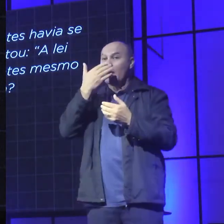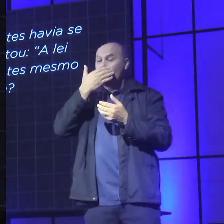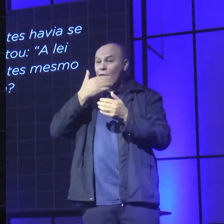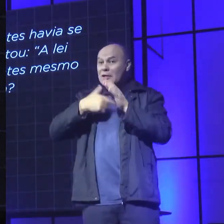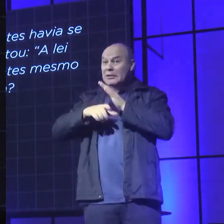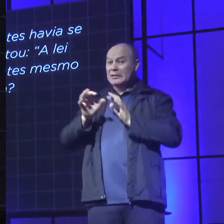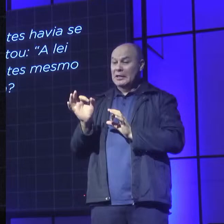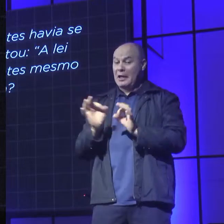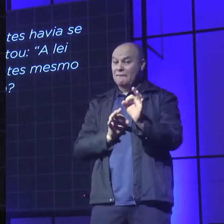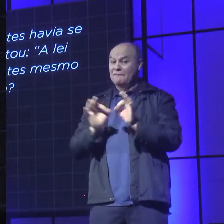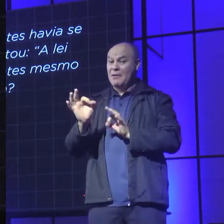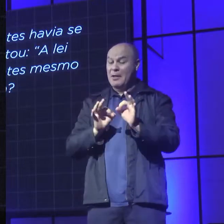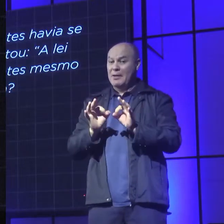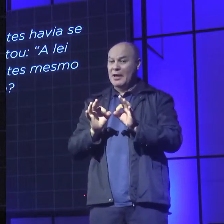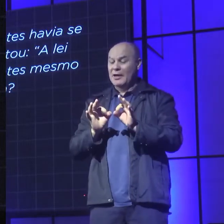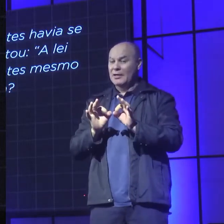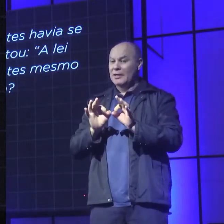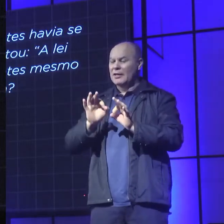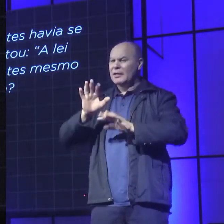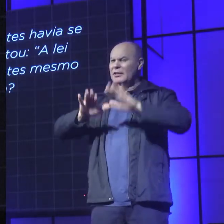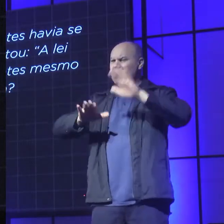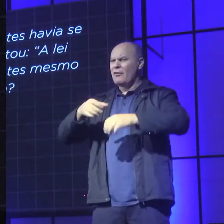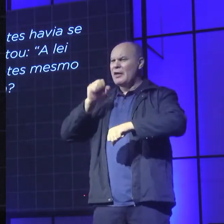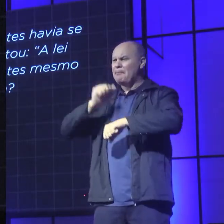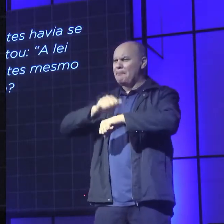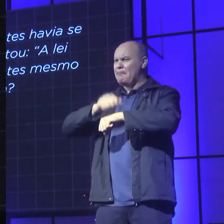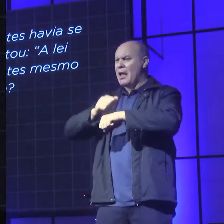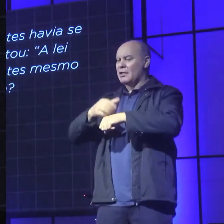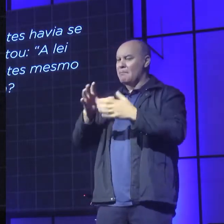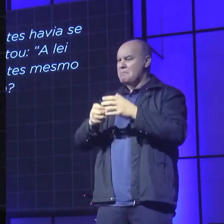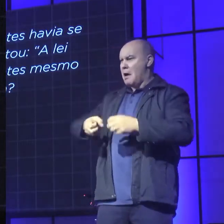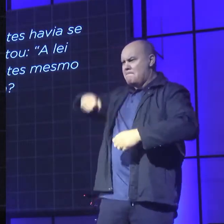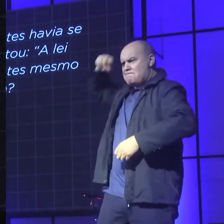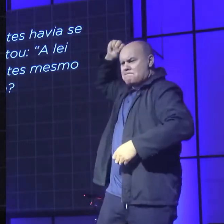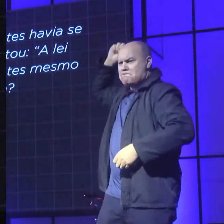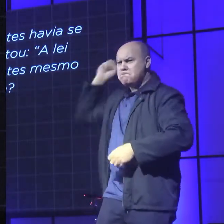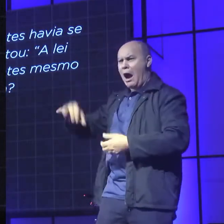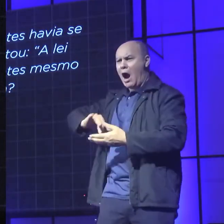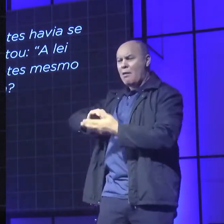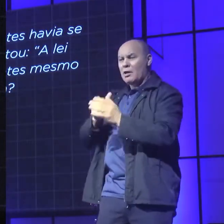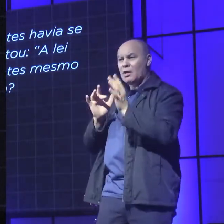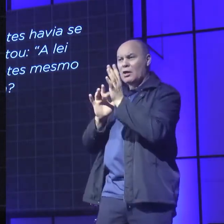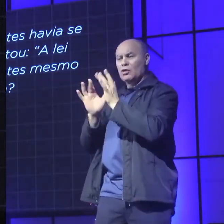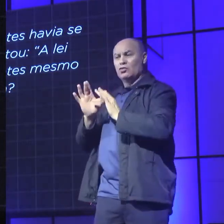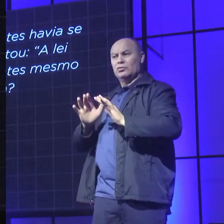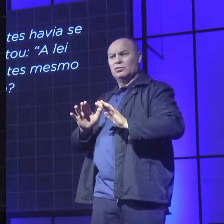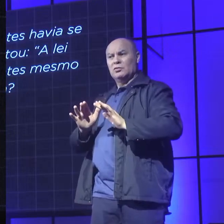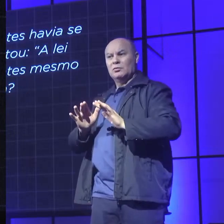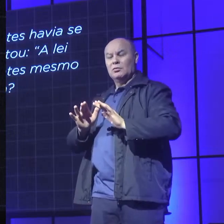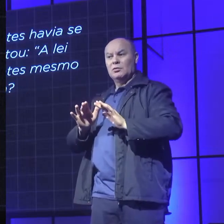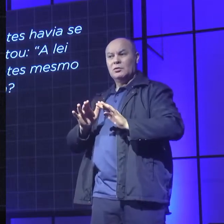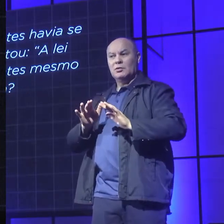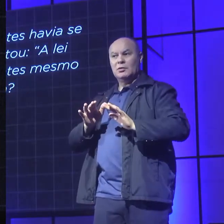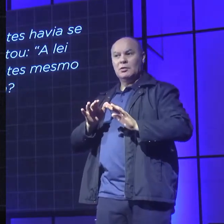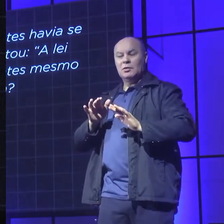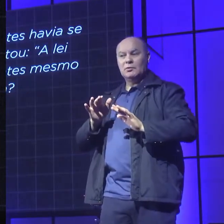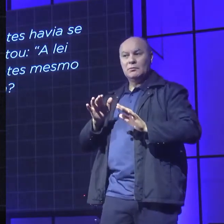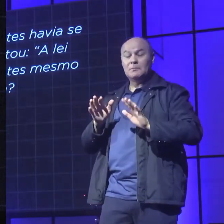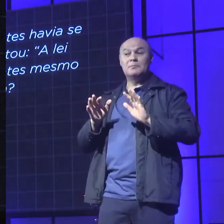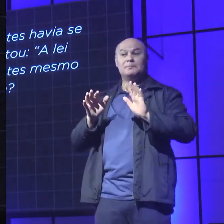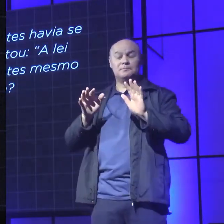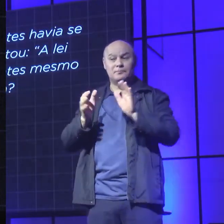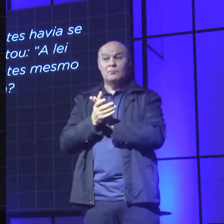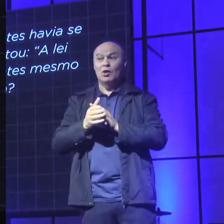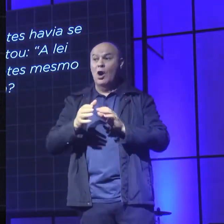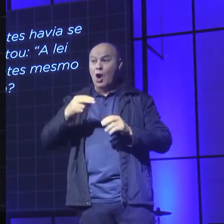esse cara apedrejado. E daí Nicodemos faz uma loucura. Que loucura ele faz? No meio da reunião, ele era um deles,